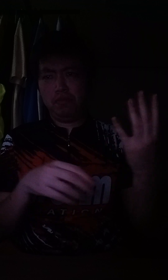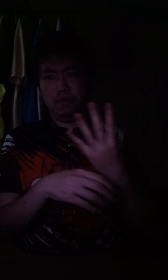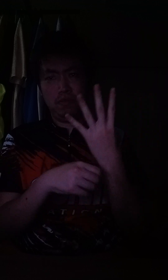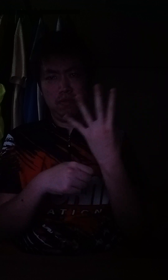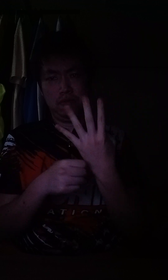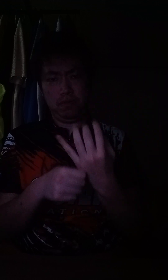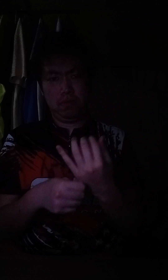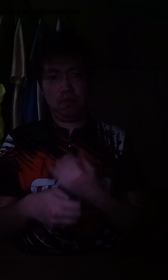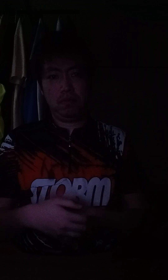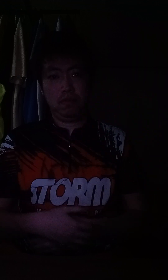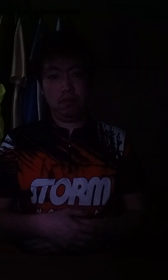4번?